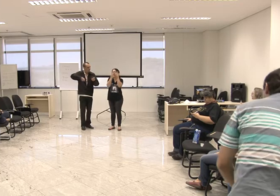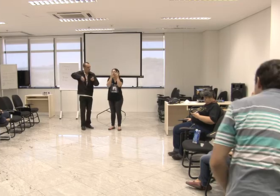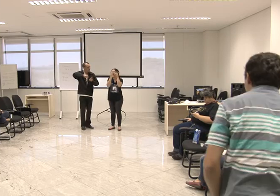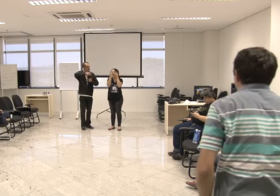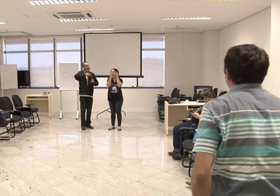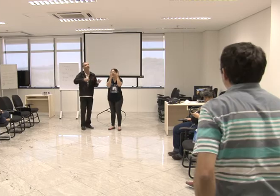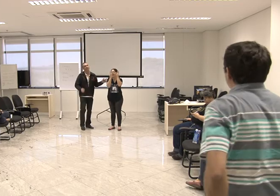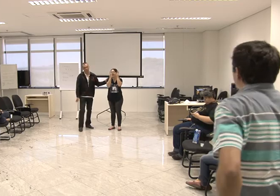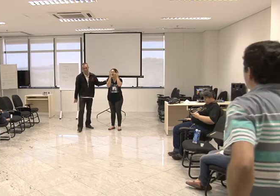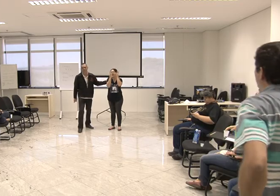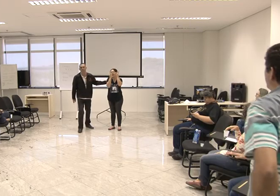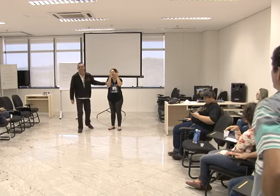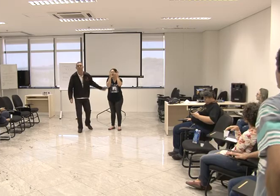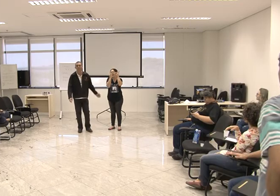porta. Agora aí. Era isso.